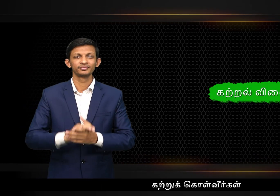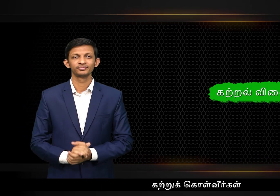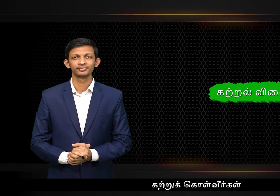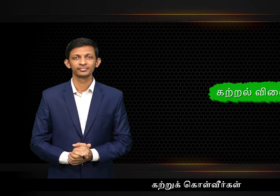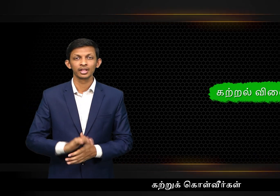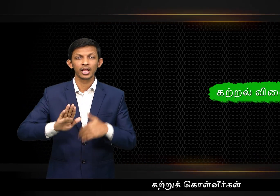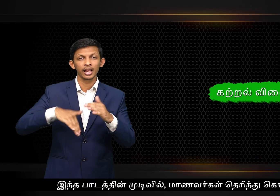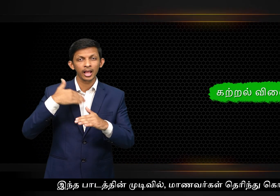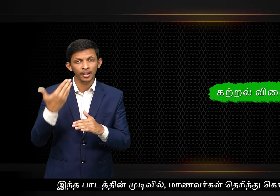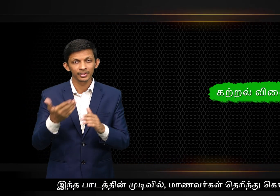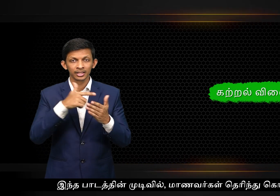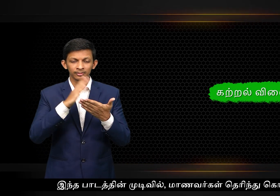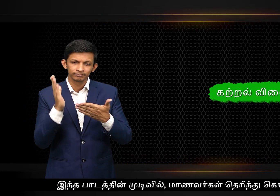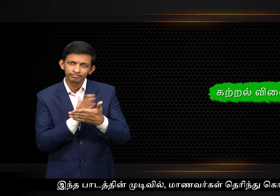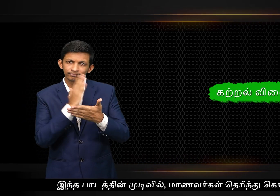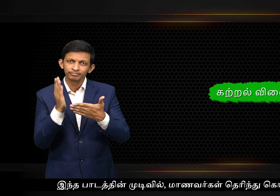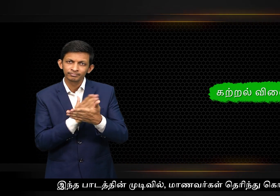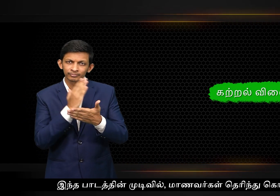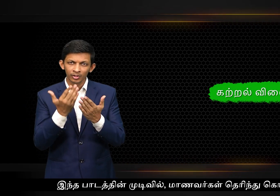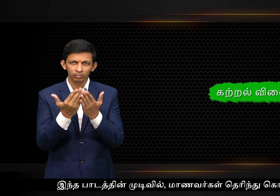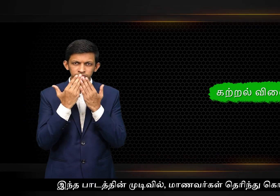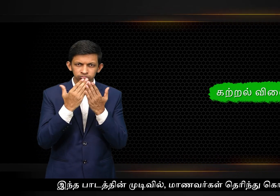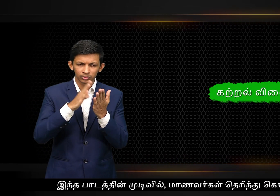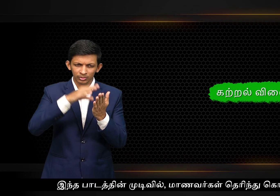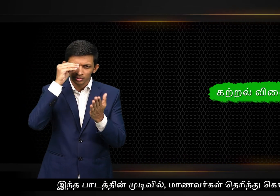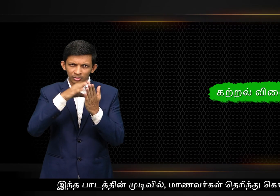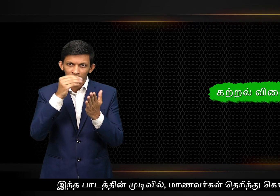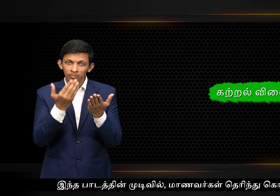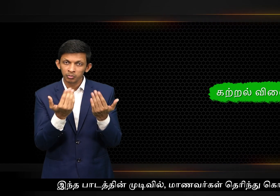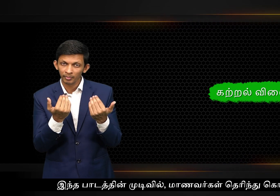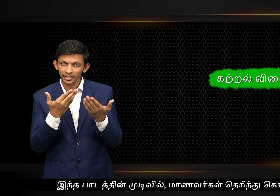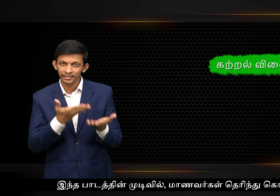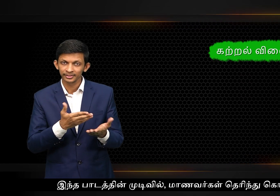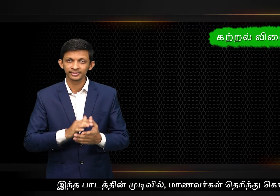கற்றுக்கொள்வீர்கள். நீங்கள் இதை பற்றி தெரிந்து கொள்வீர்கள்.